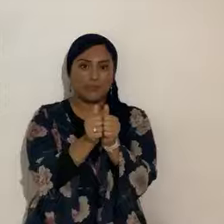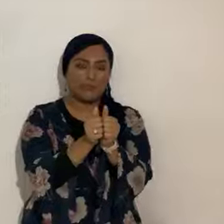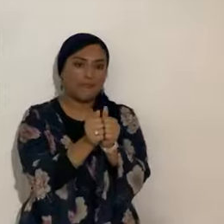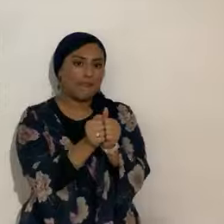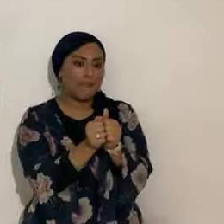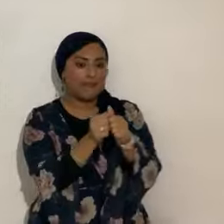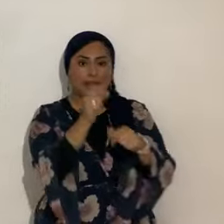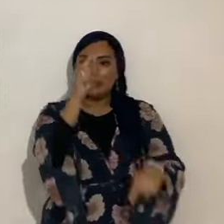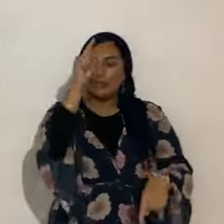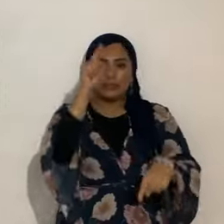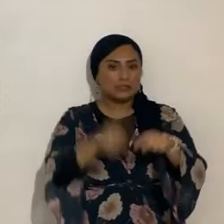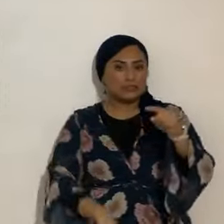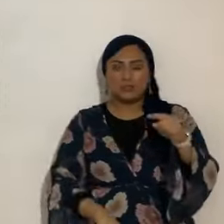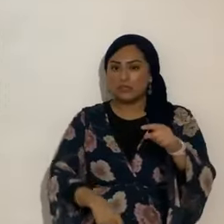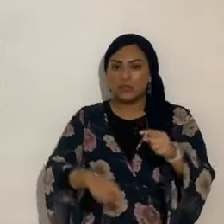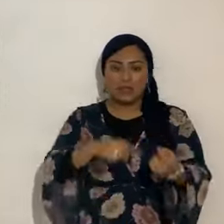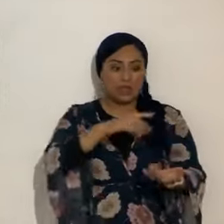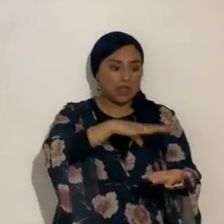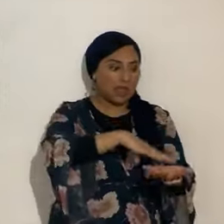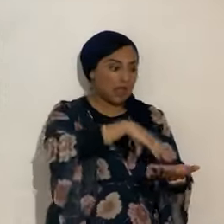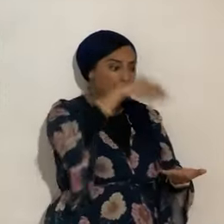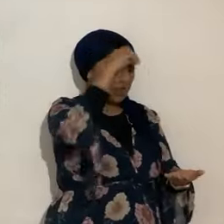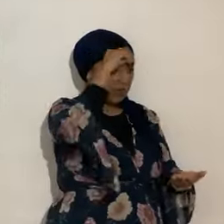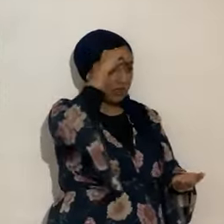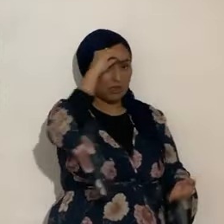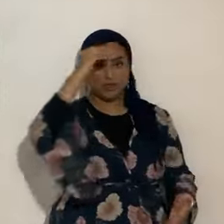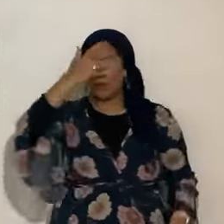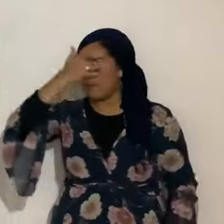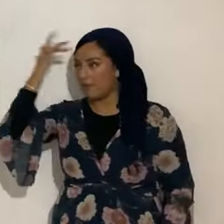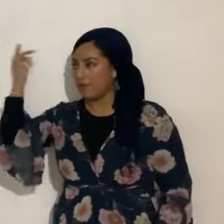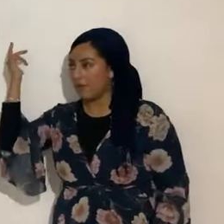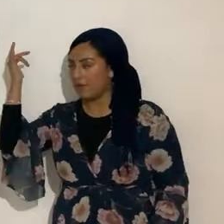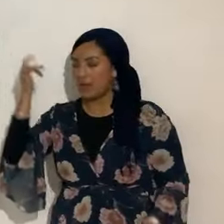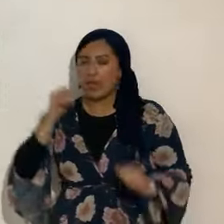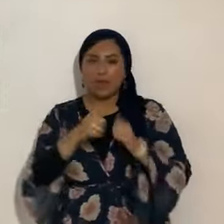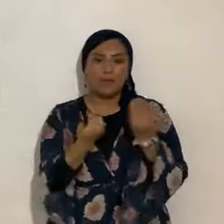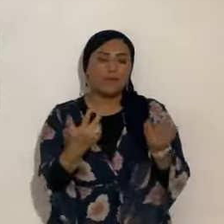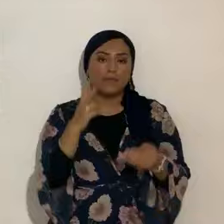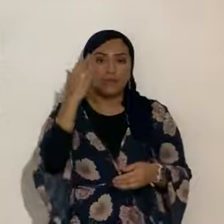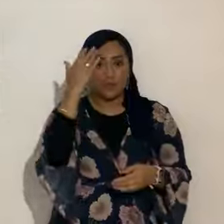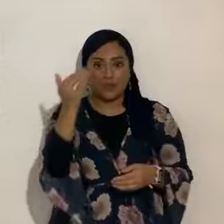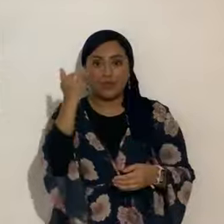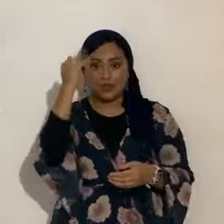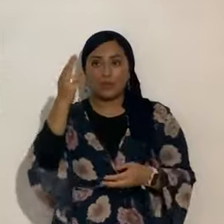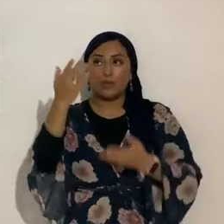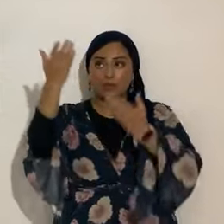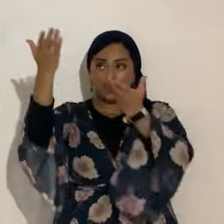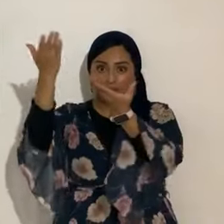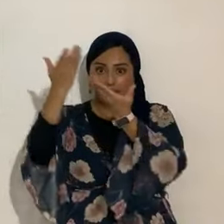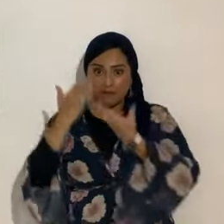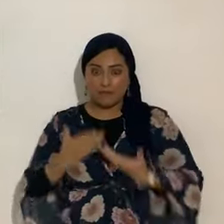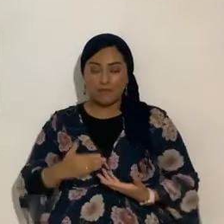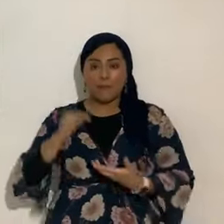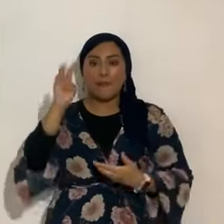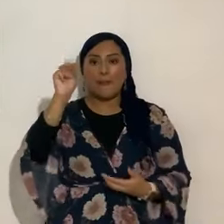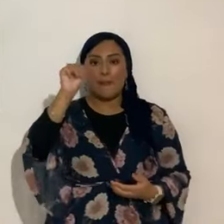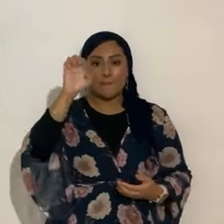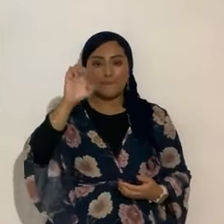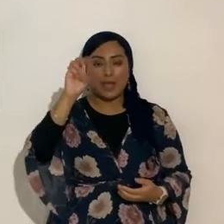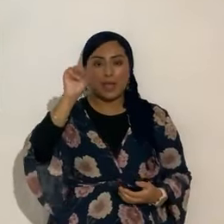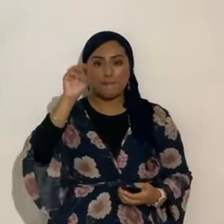Es imposible, hermanos, aprender sin memoria. Por eso el Eterno nos dotó en la mente la